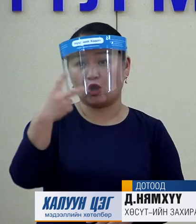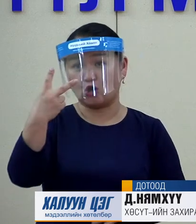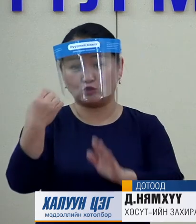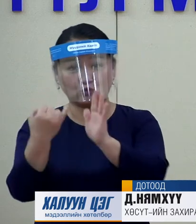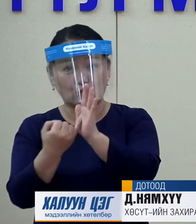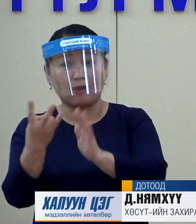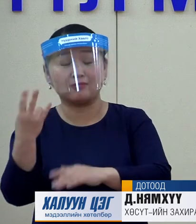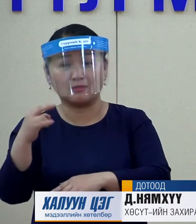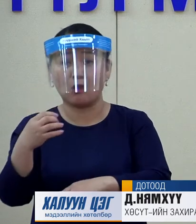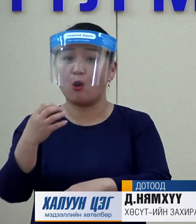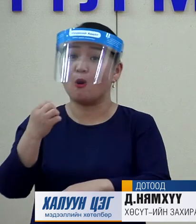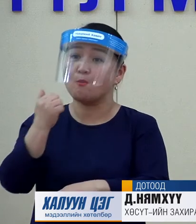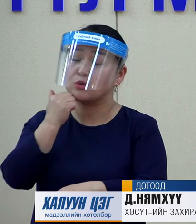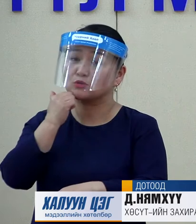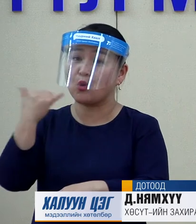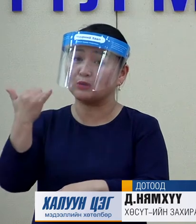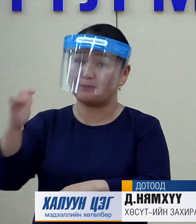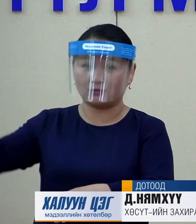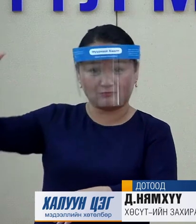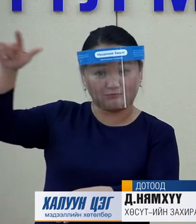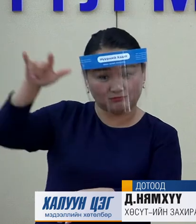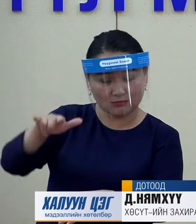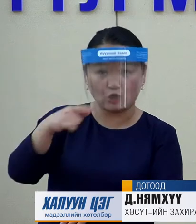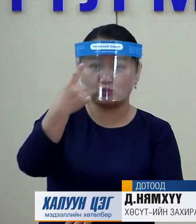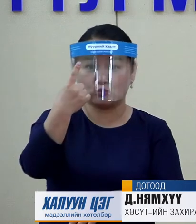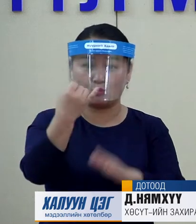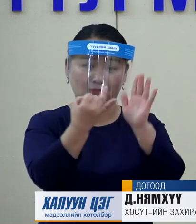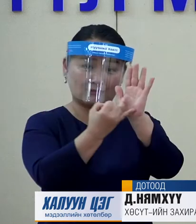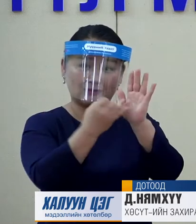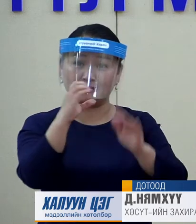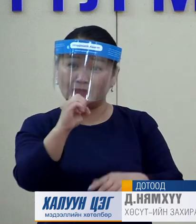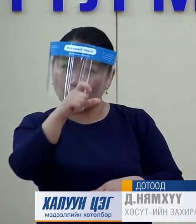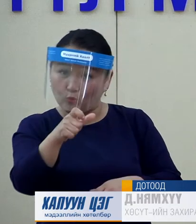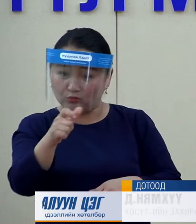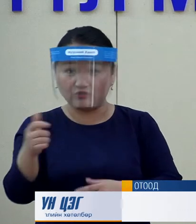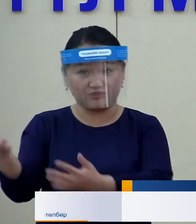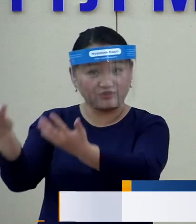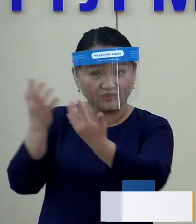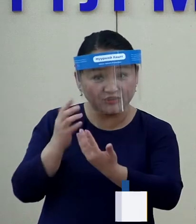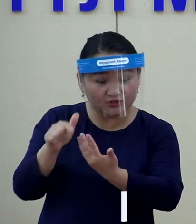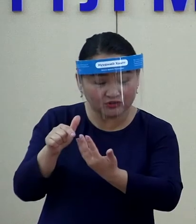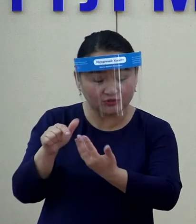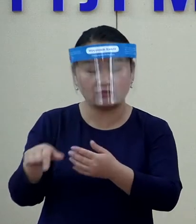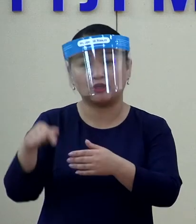5 сарын 26-нд Москва Улаанбаатарын онгоцоор 170 хүн ирсэн. Эндээс бол